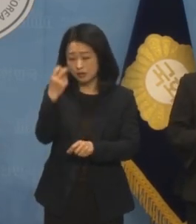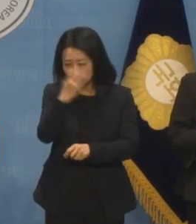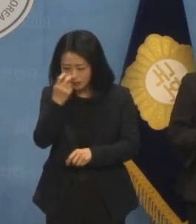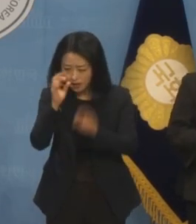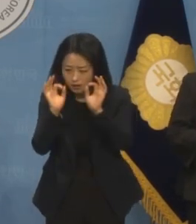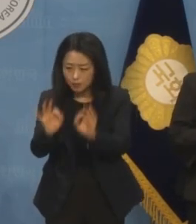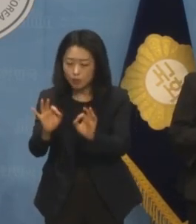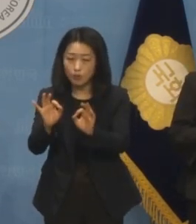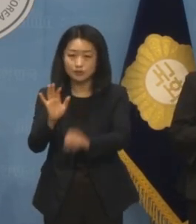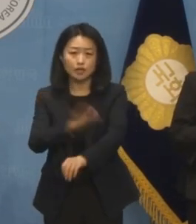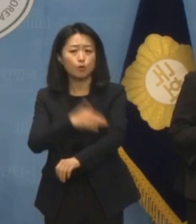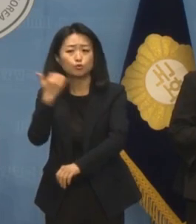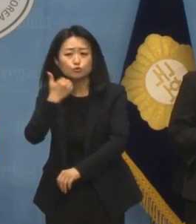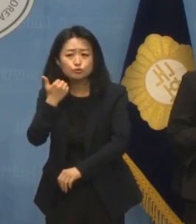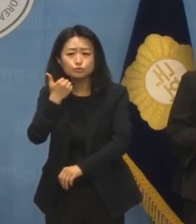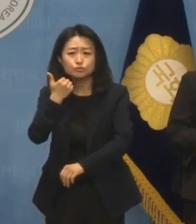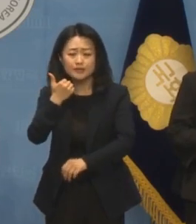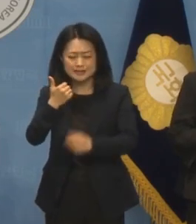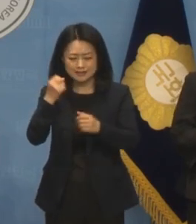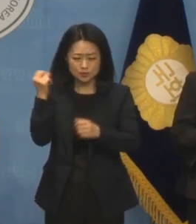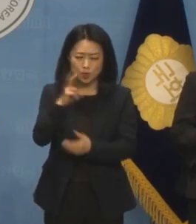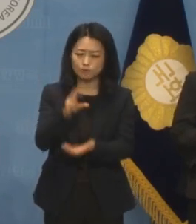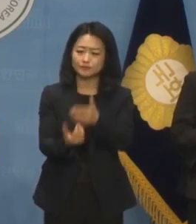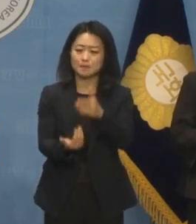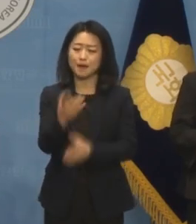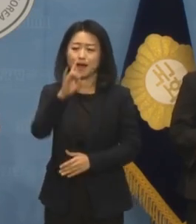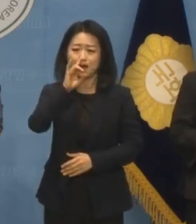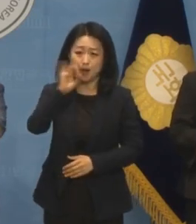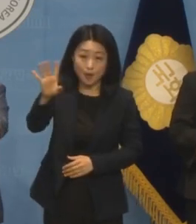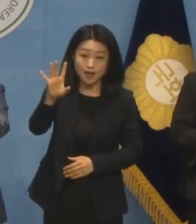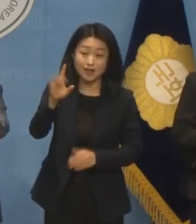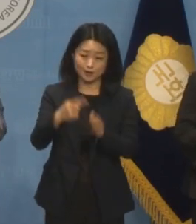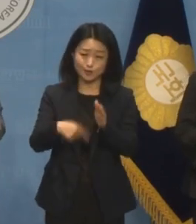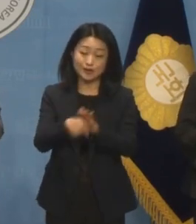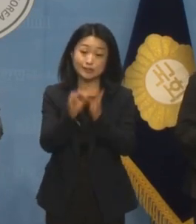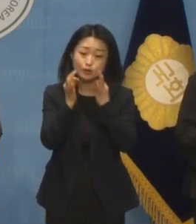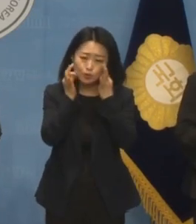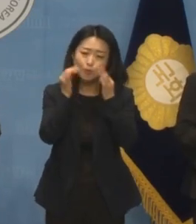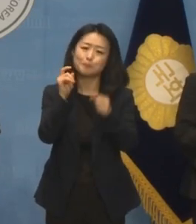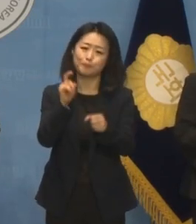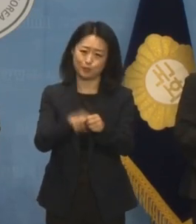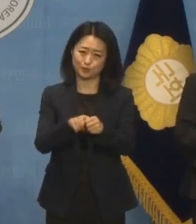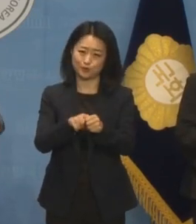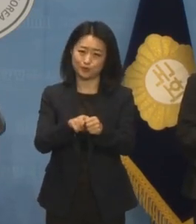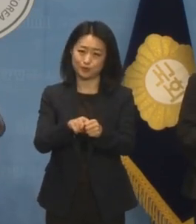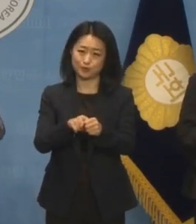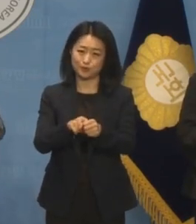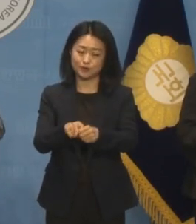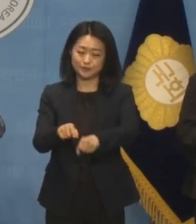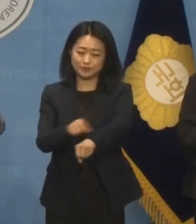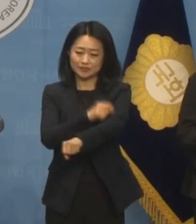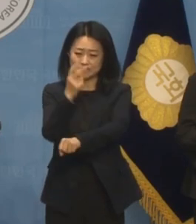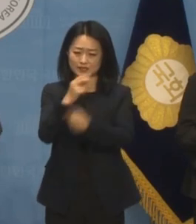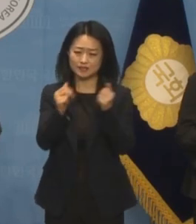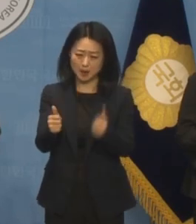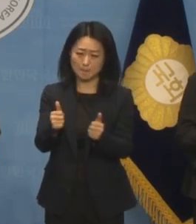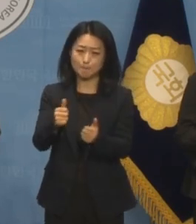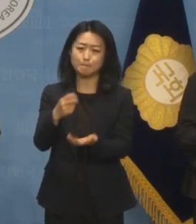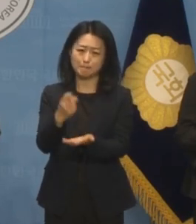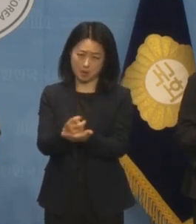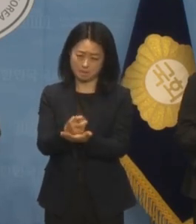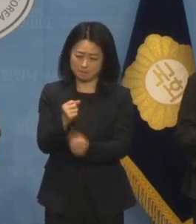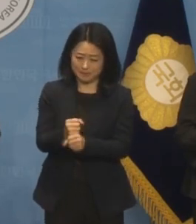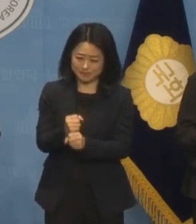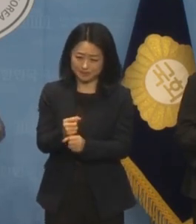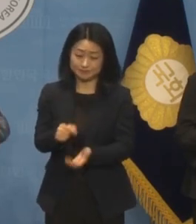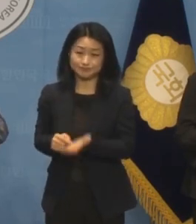책임을 밝혀서 다시는 그런 일이 일어나지 않게 하자 그런 건데 이건 군사독재 정권 시절에도 다 이